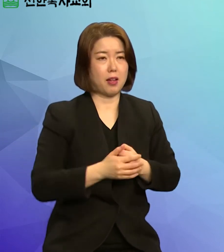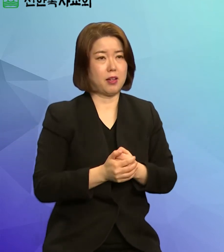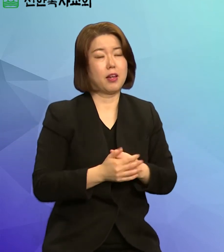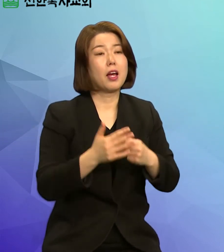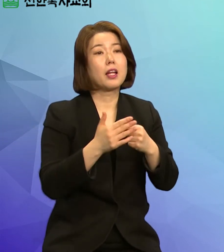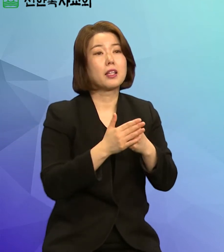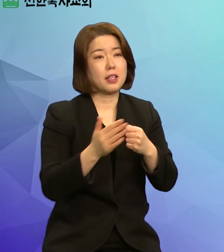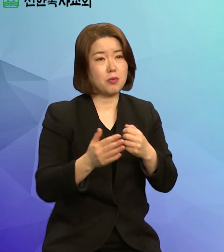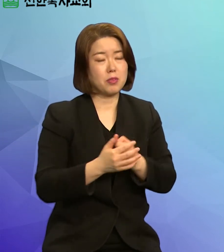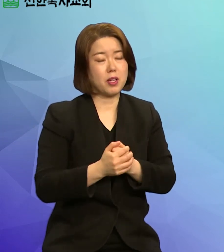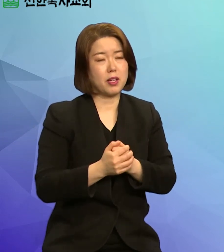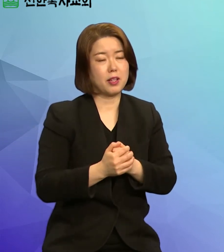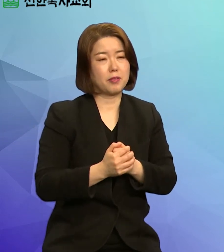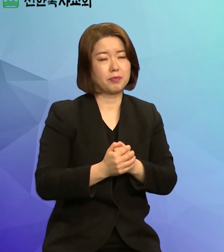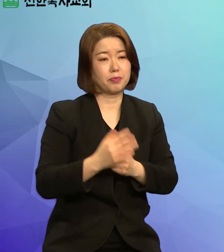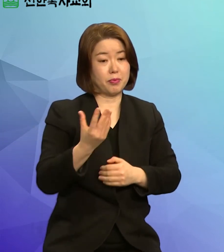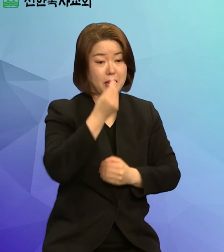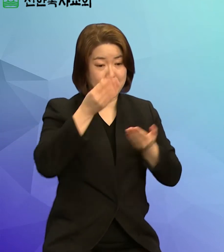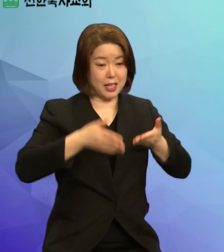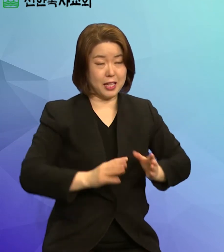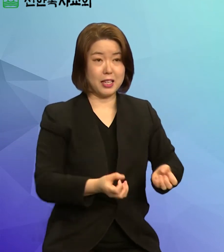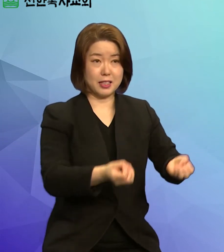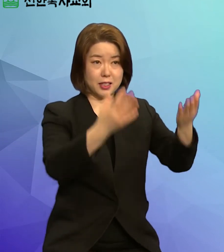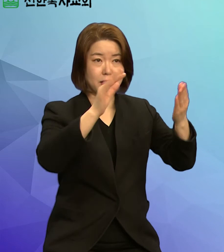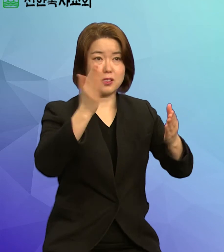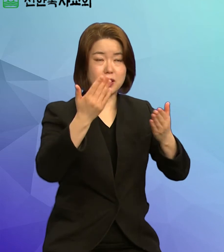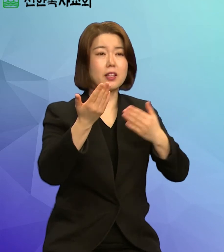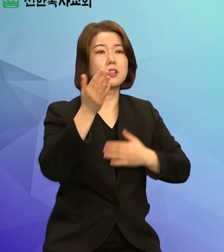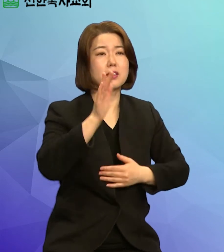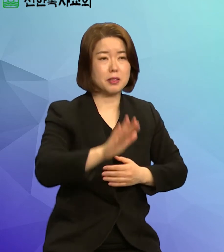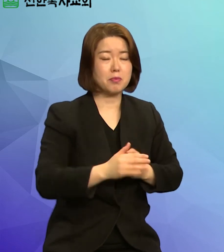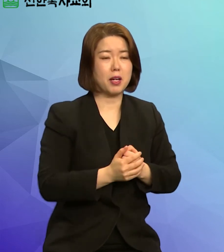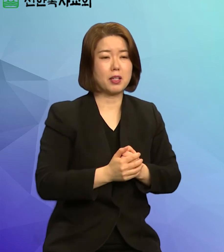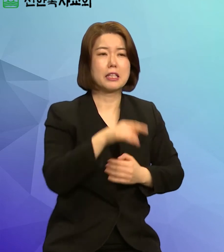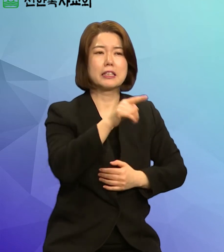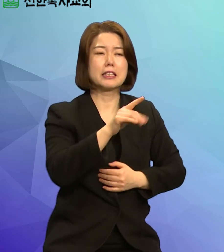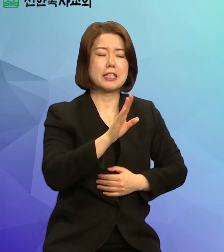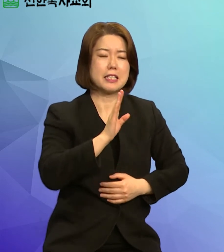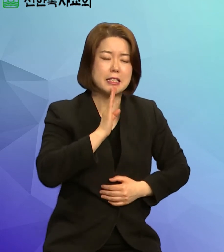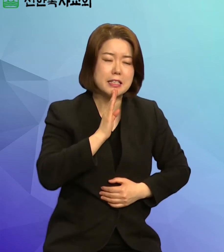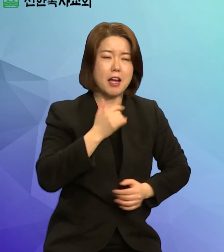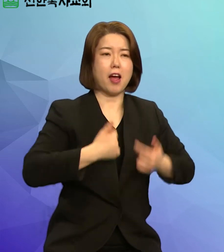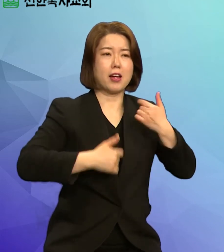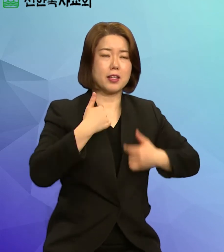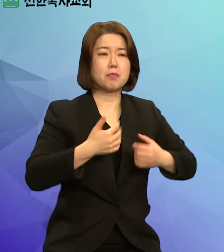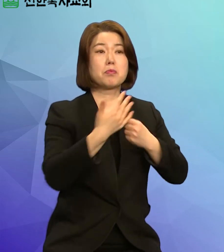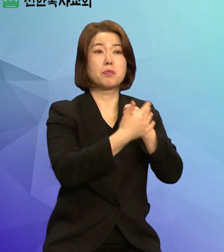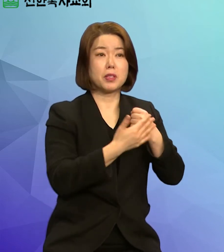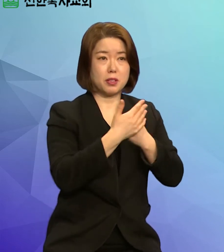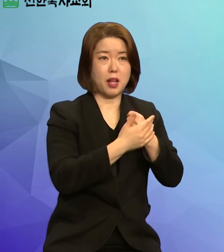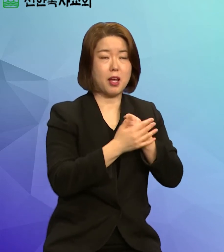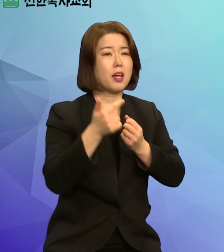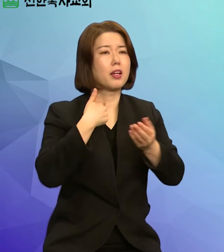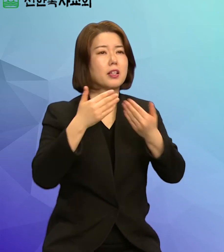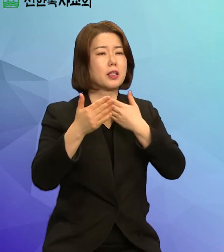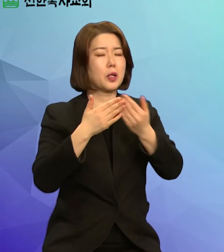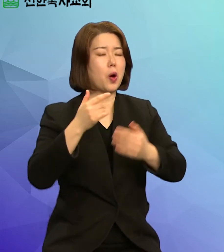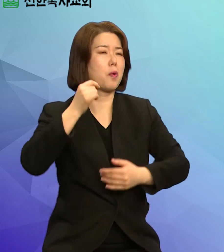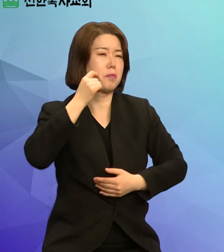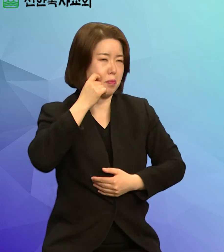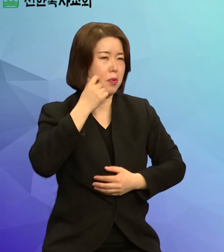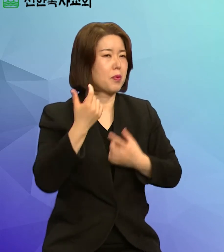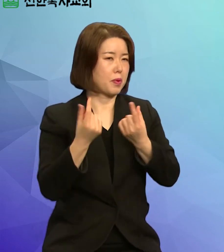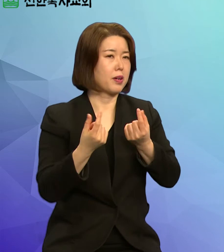그러므로 성탄절이 되었지만 성탄절의 진정한 기쁨과 은혜를 경험하지